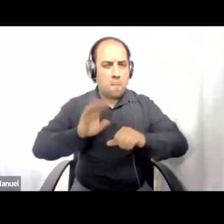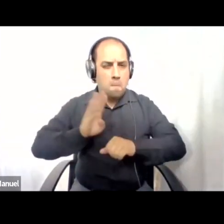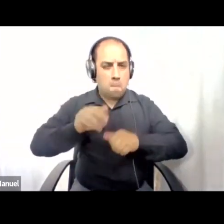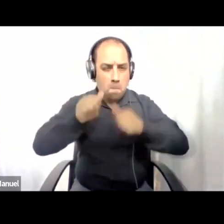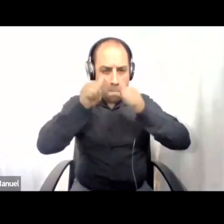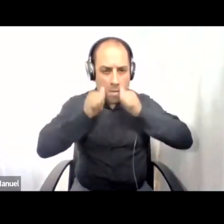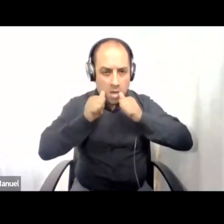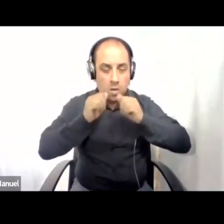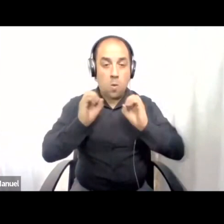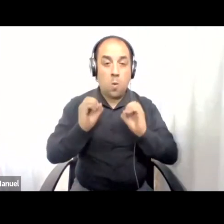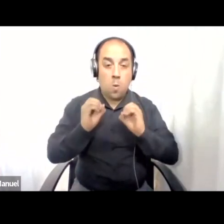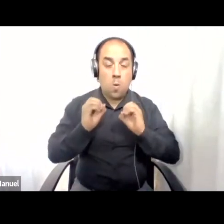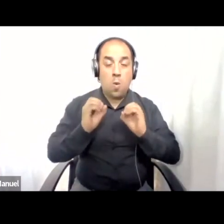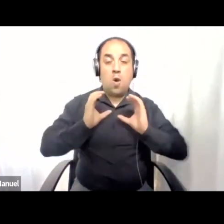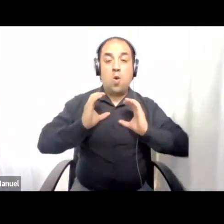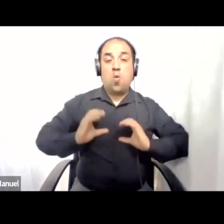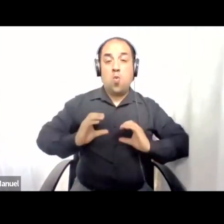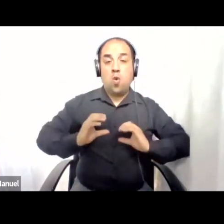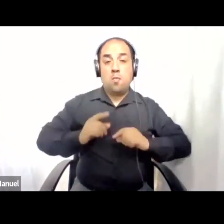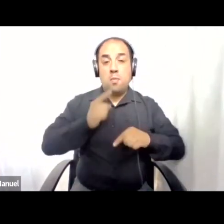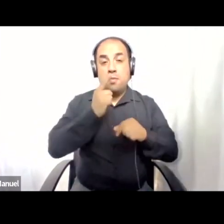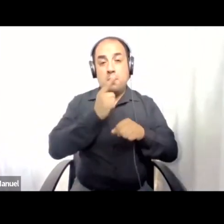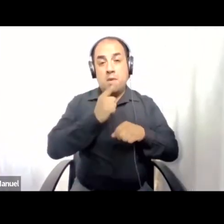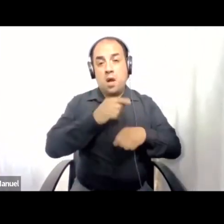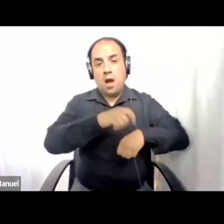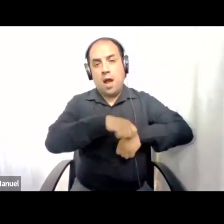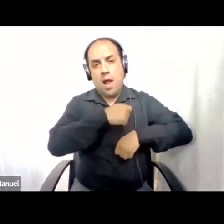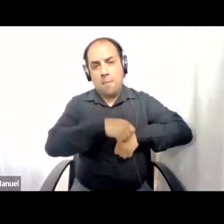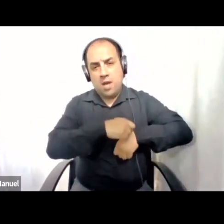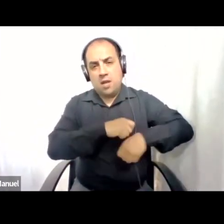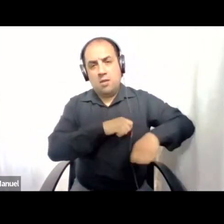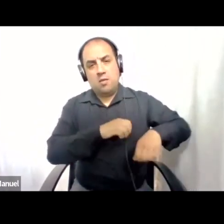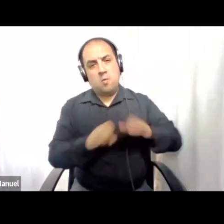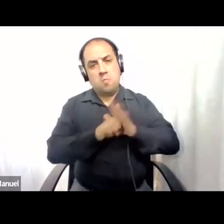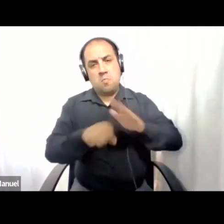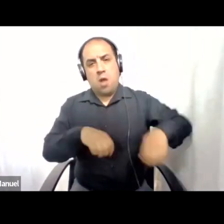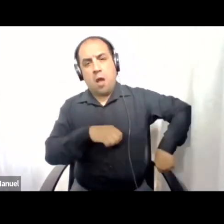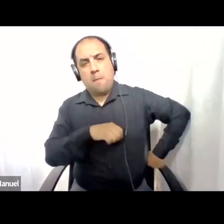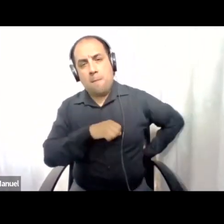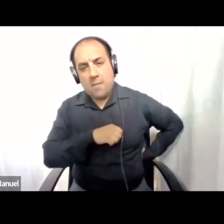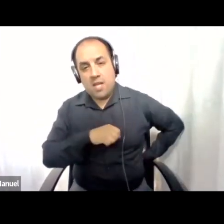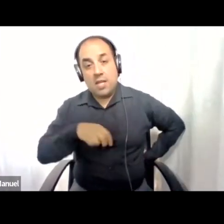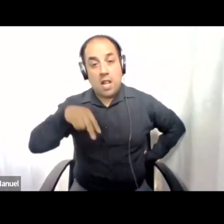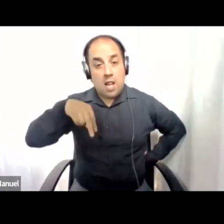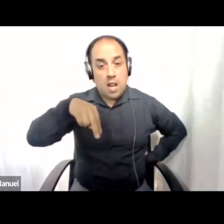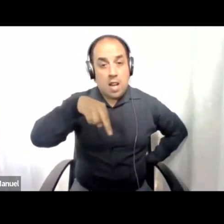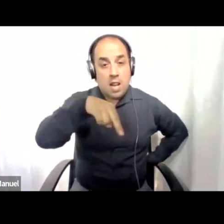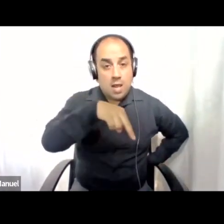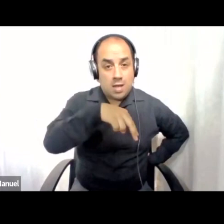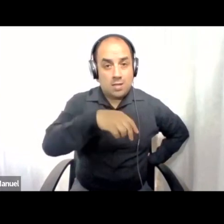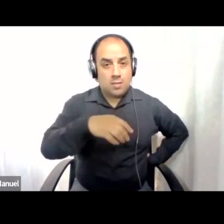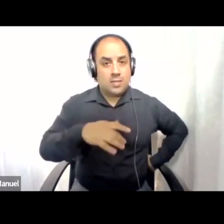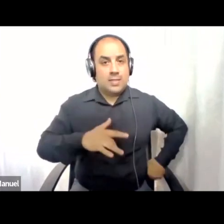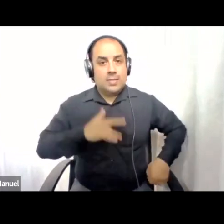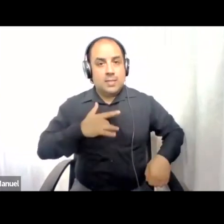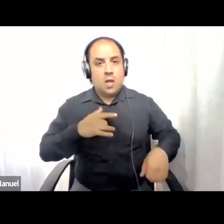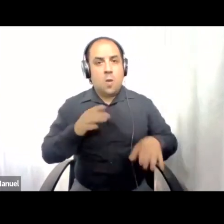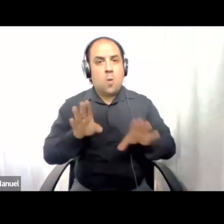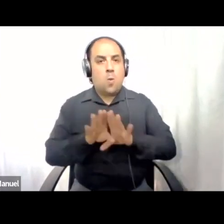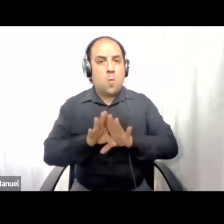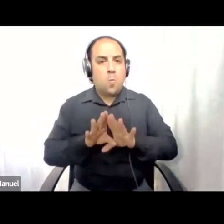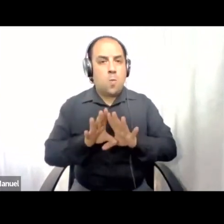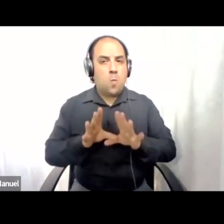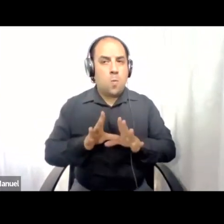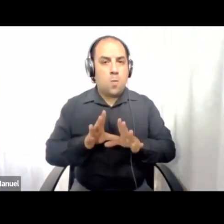te inmovilizan una parte del cuerpo y hacen que andes por la calle y veas lo inaccesible que son, te tapan